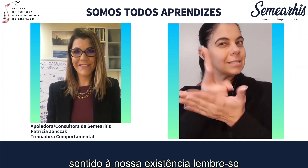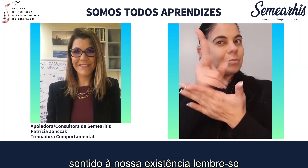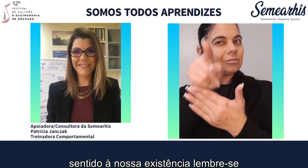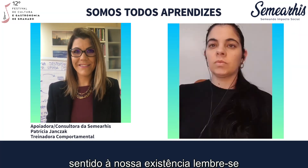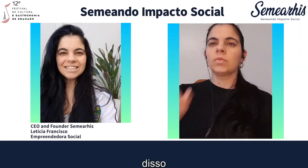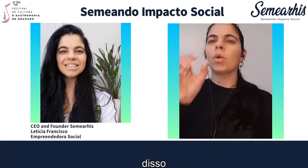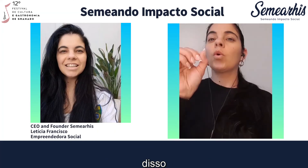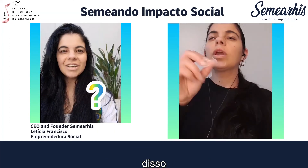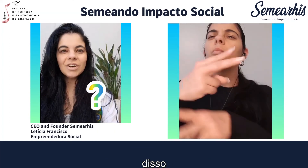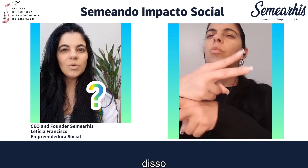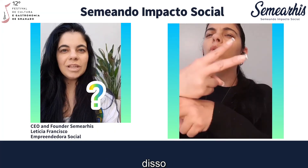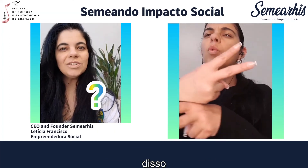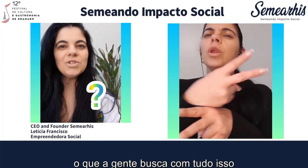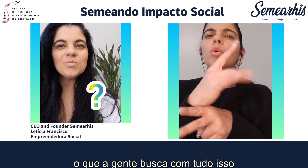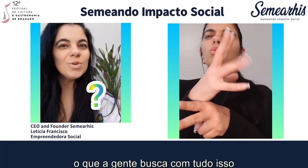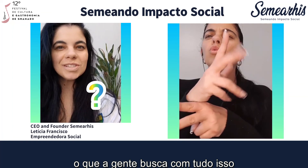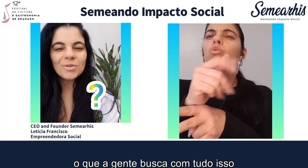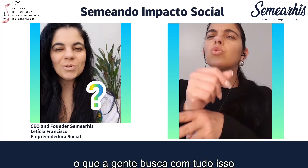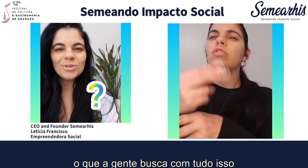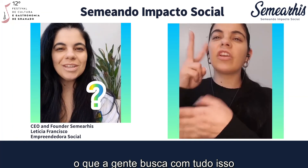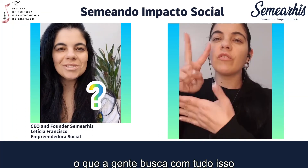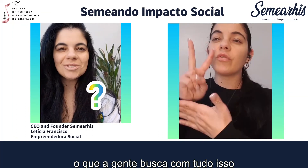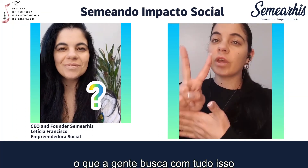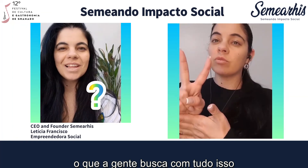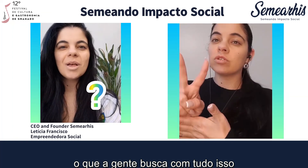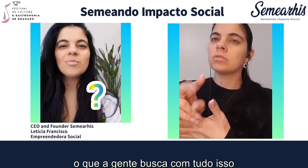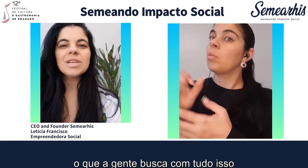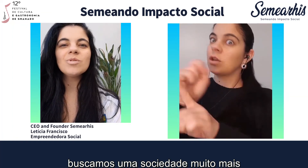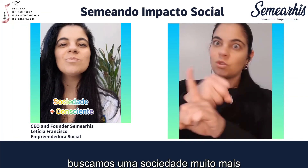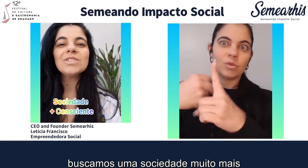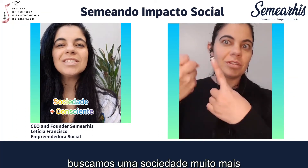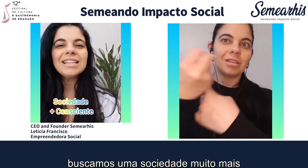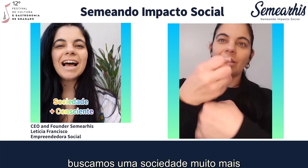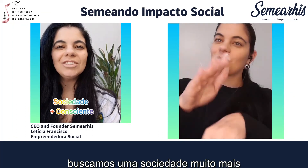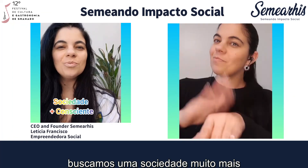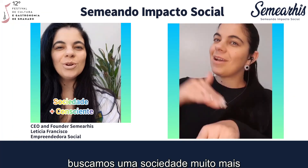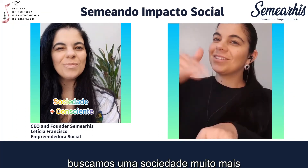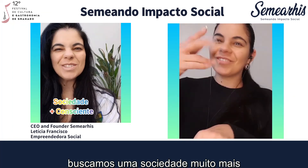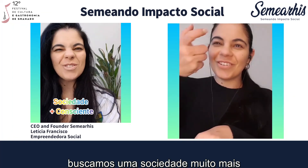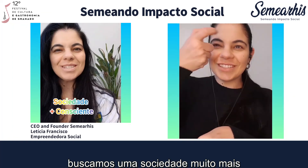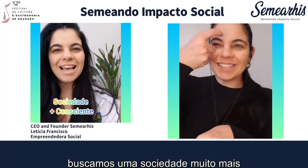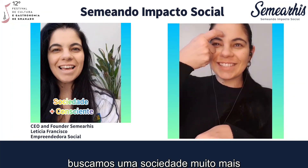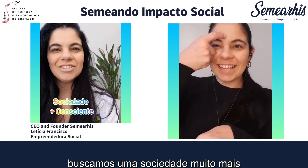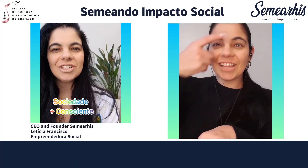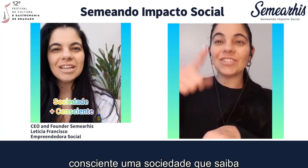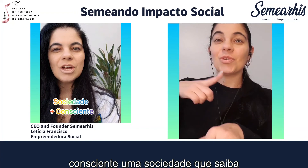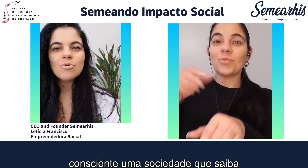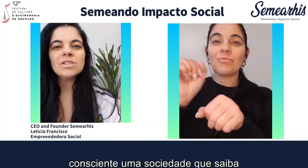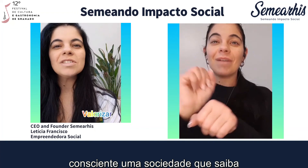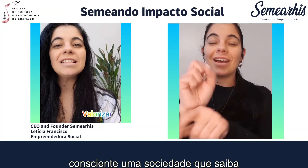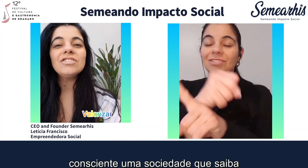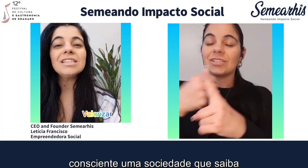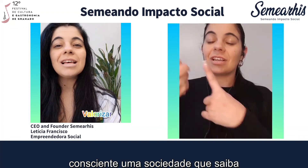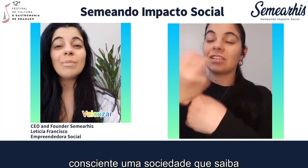disso. O que a gente busca com tudo isso? Buscamos uma sociedade muito mais consciente,